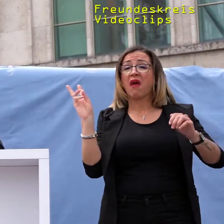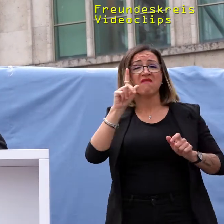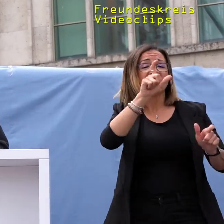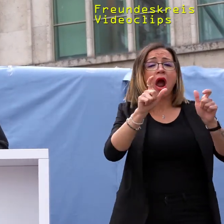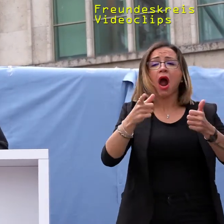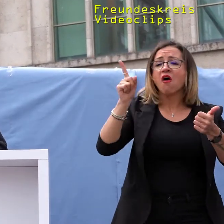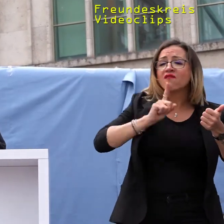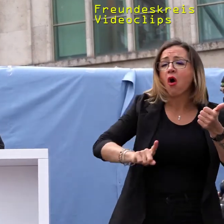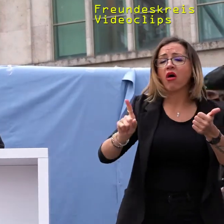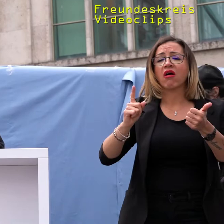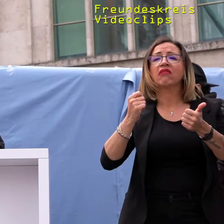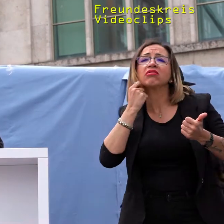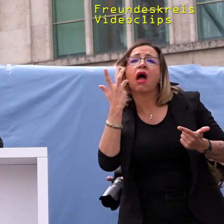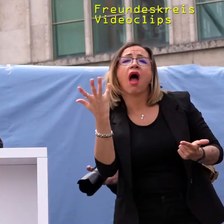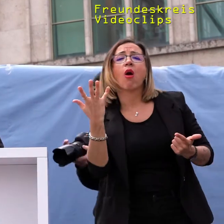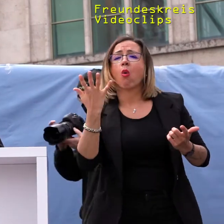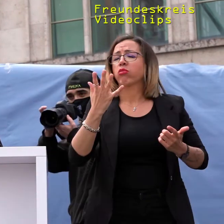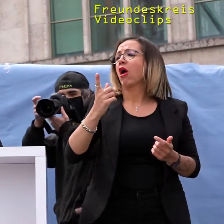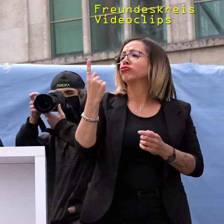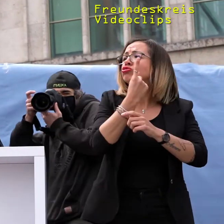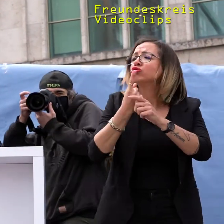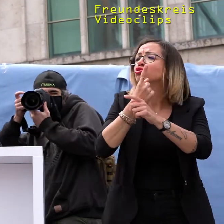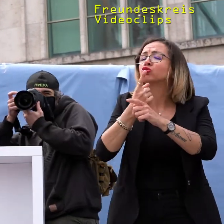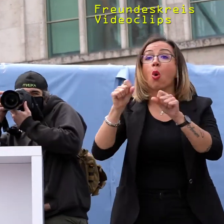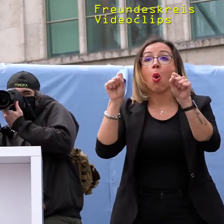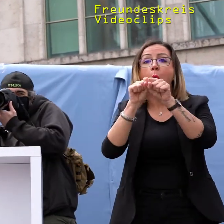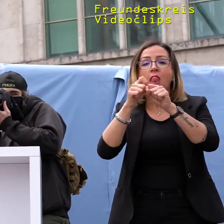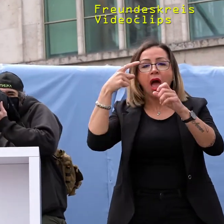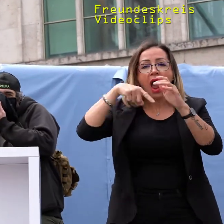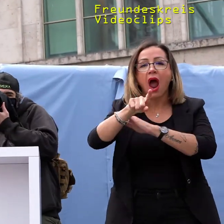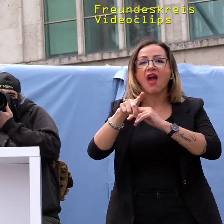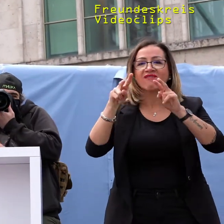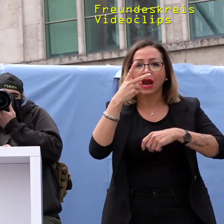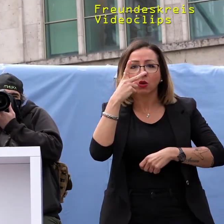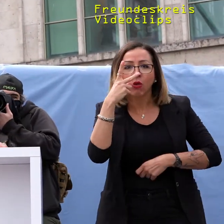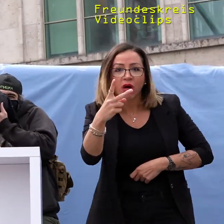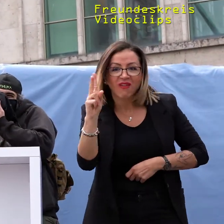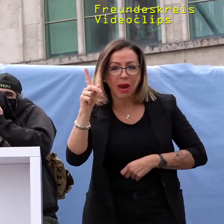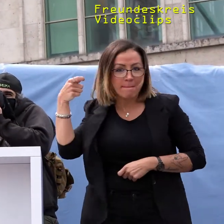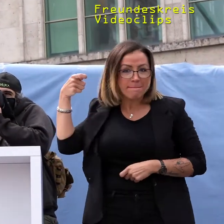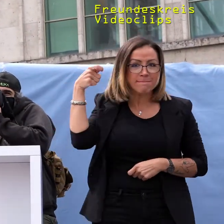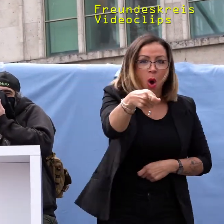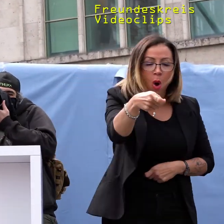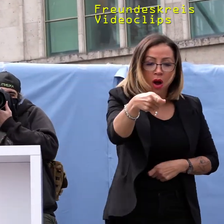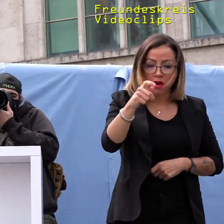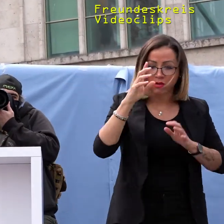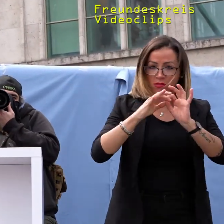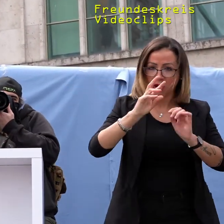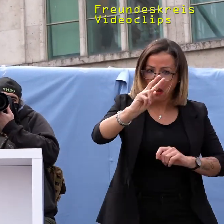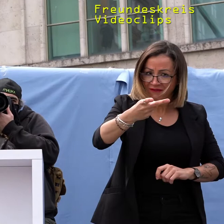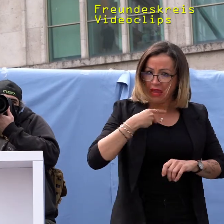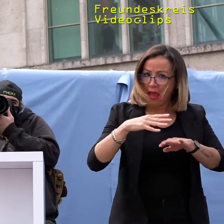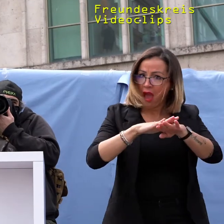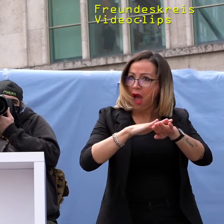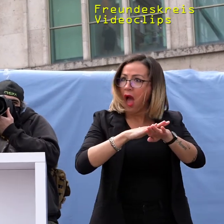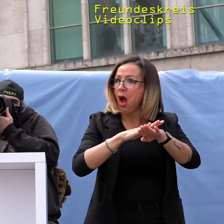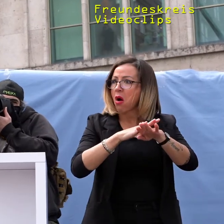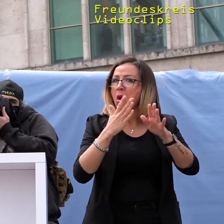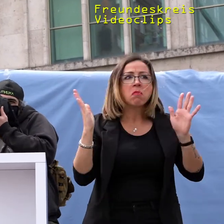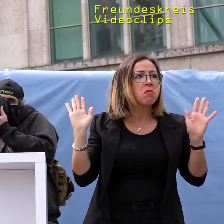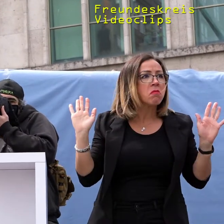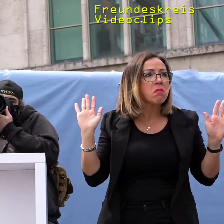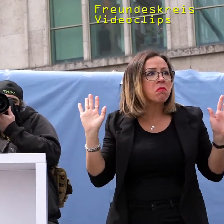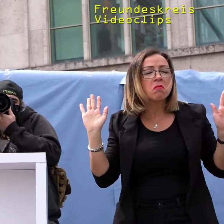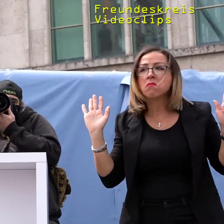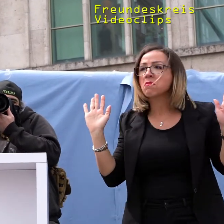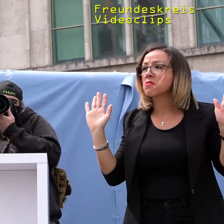oder auch stündlich online auf ein Video stoßen, in dem eine Person kaltblütig ermordet wird, die genauso aussieht wie sie selbst.